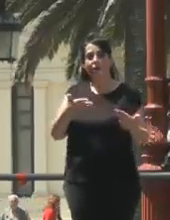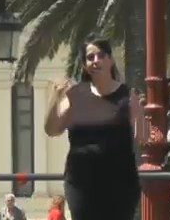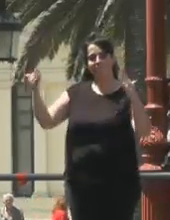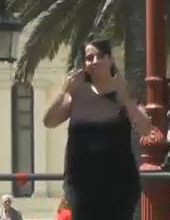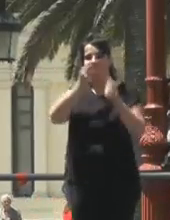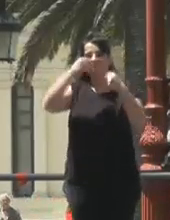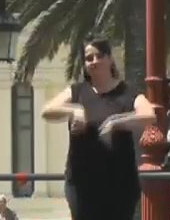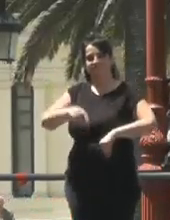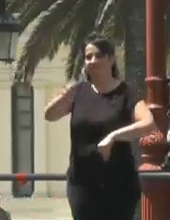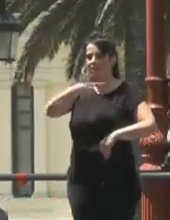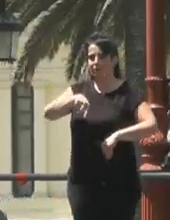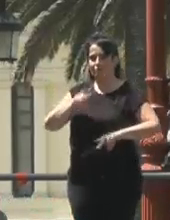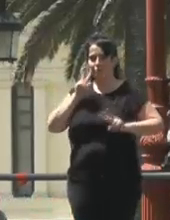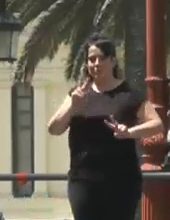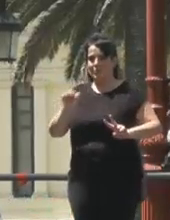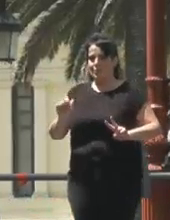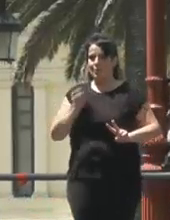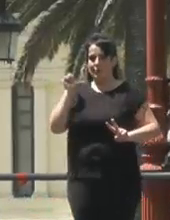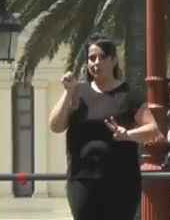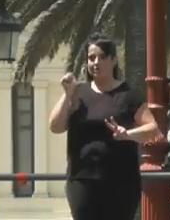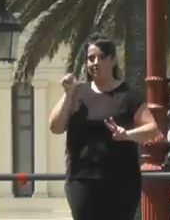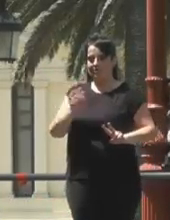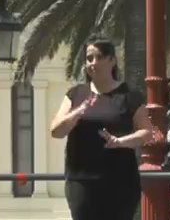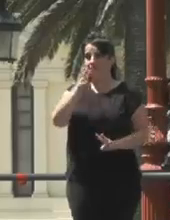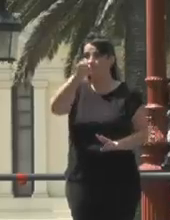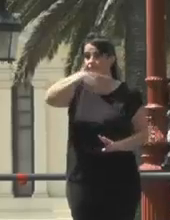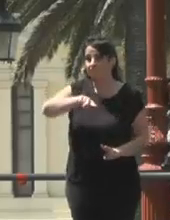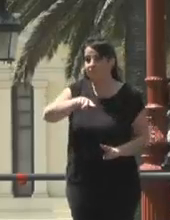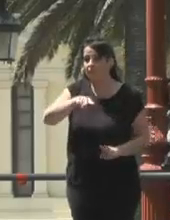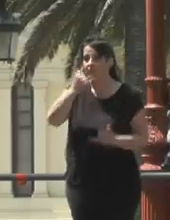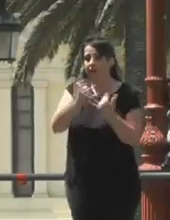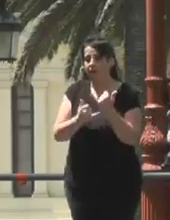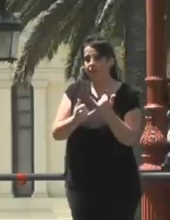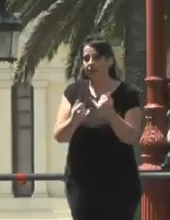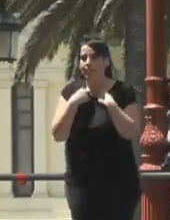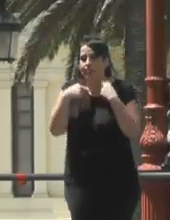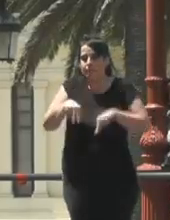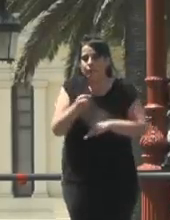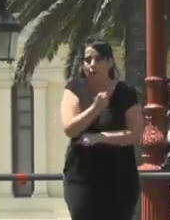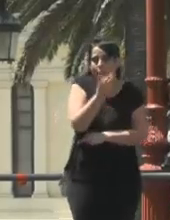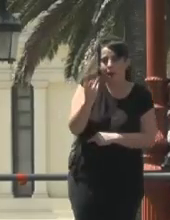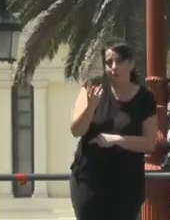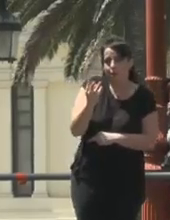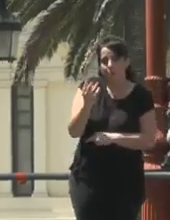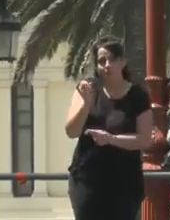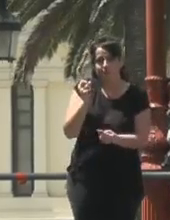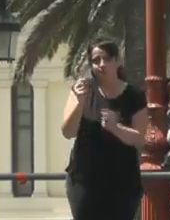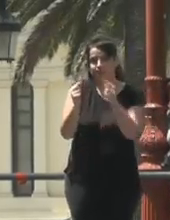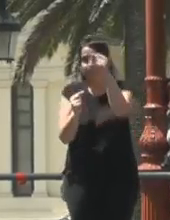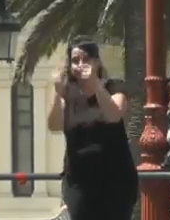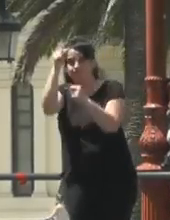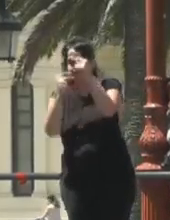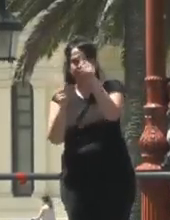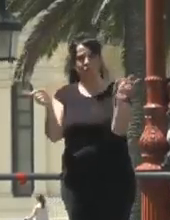oportunidad que tenemos encima de la mesa. Porque no nos estamos jugando únicamente unos cuantos diputados para arriba o diputados para abajo. Nos estamos jugando un